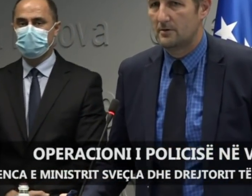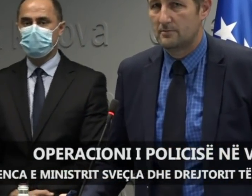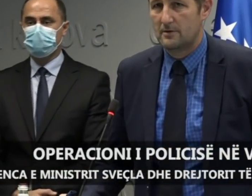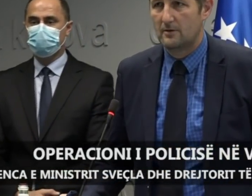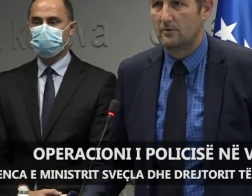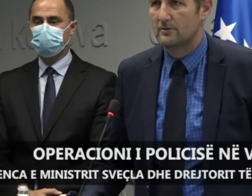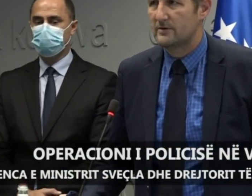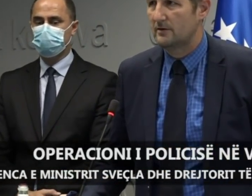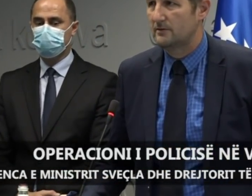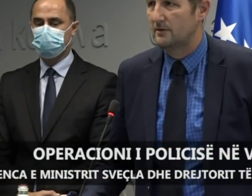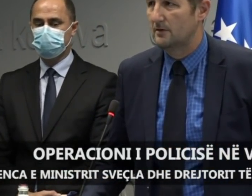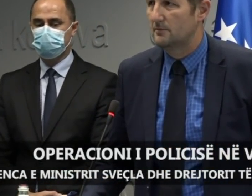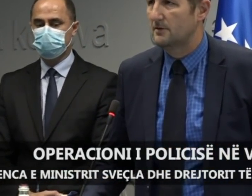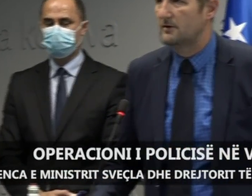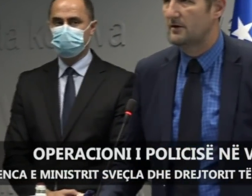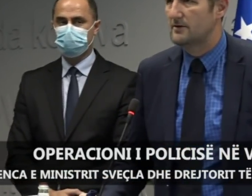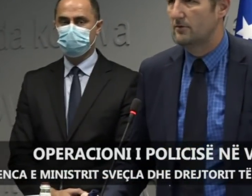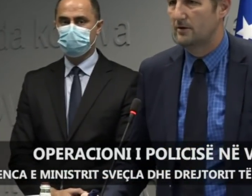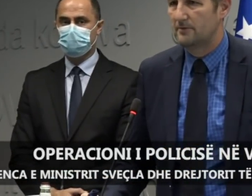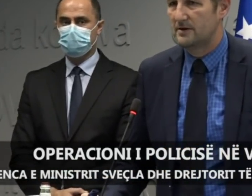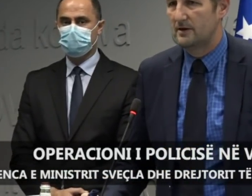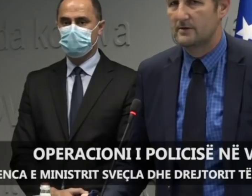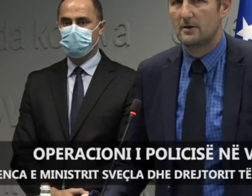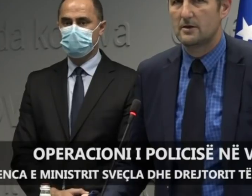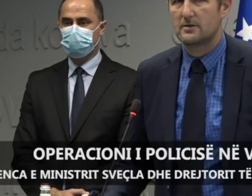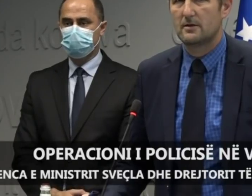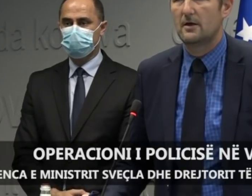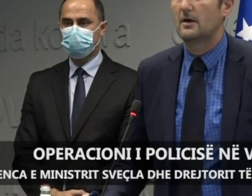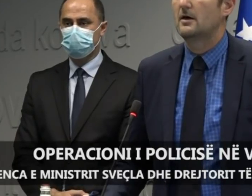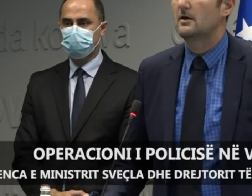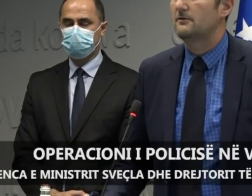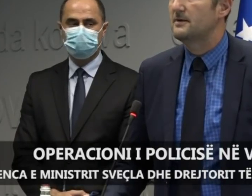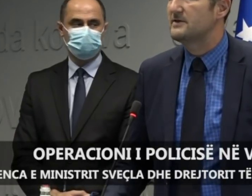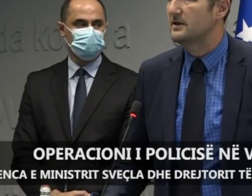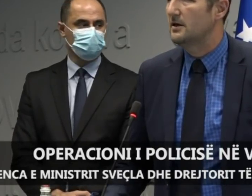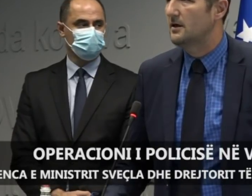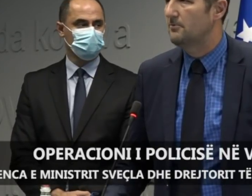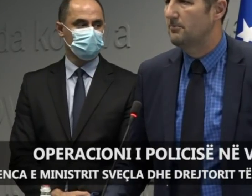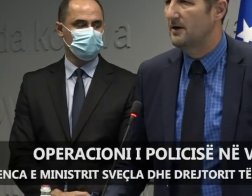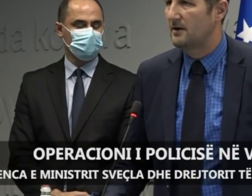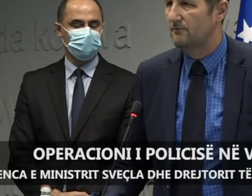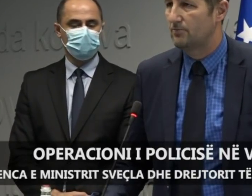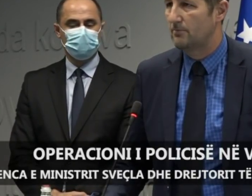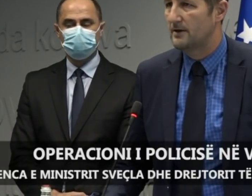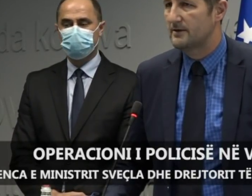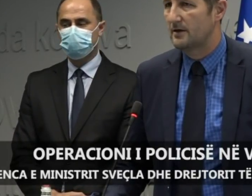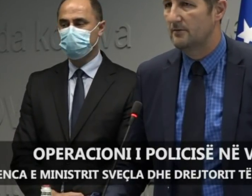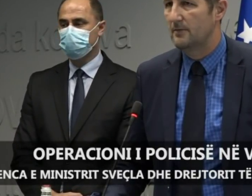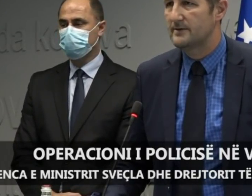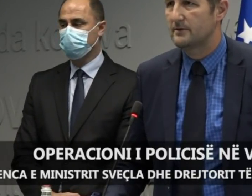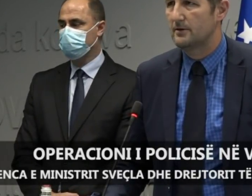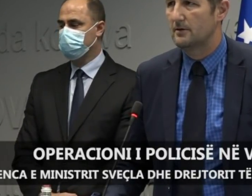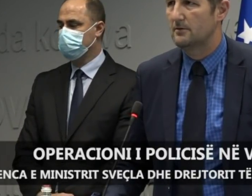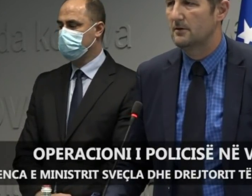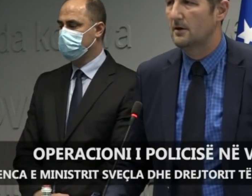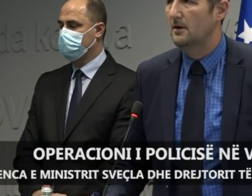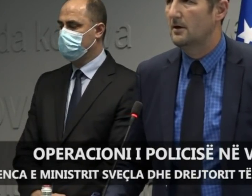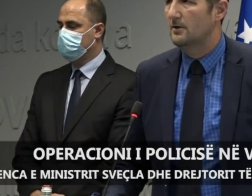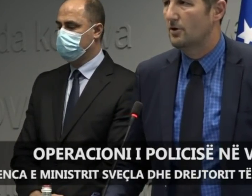operacioni që ka ndodhur sot në katër regionet Prishtinës është vimësi e përpjekje përbashkëta në mes